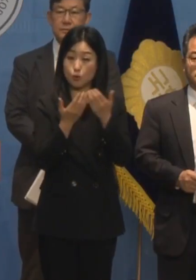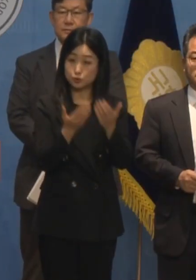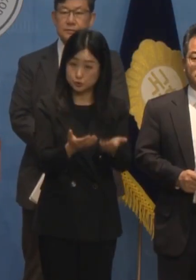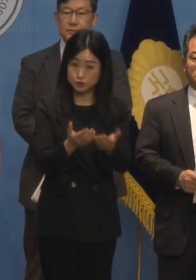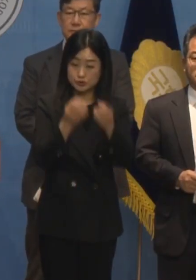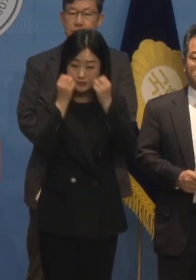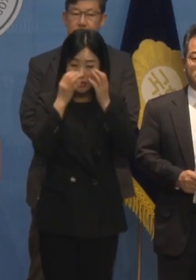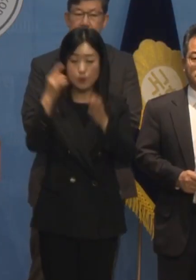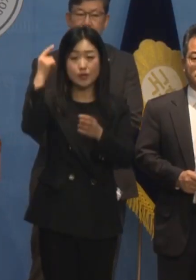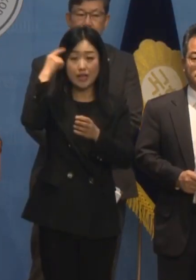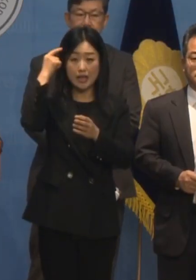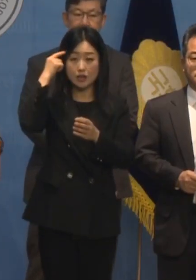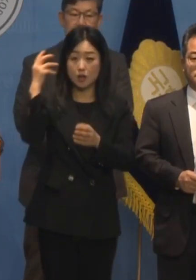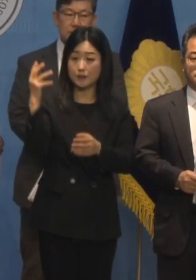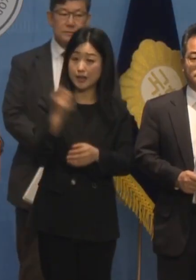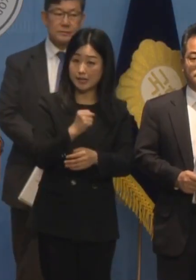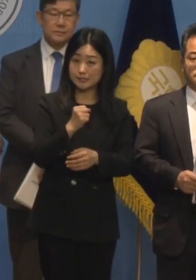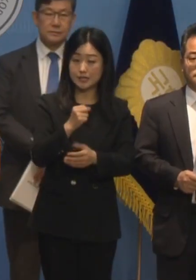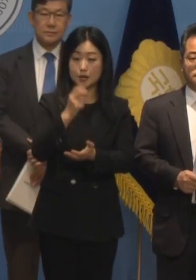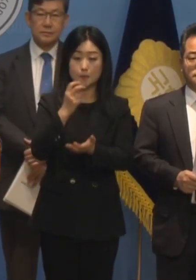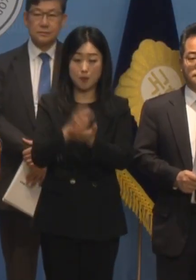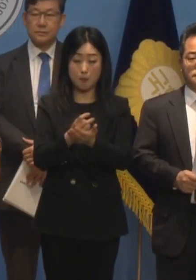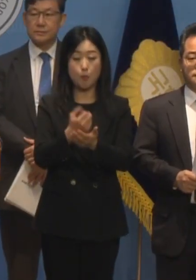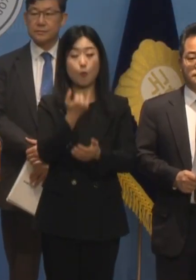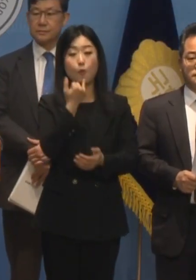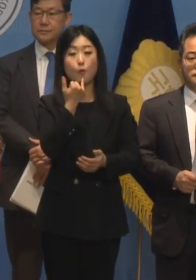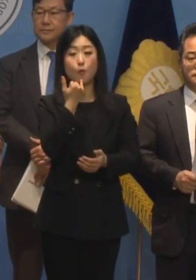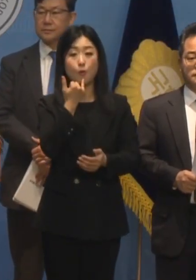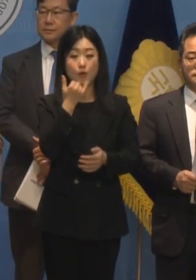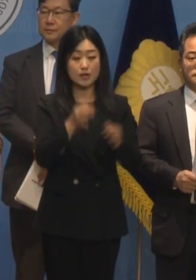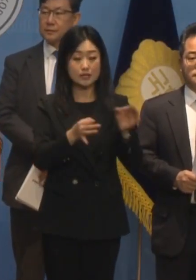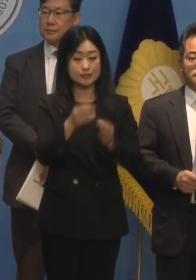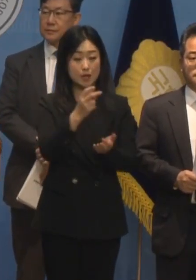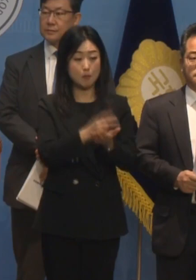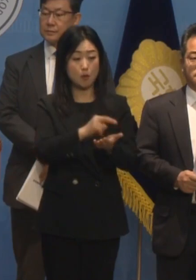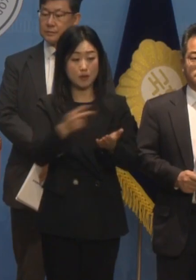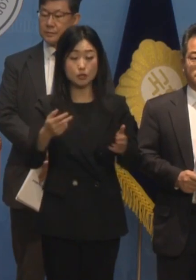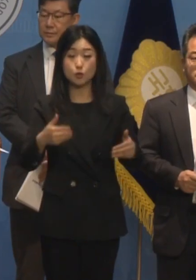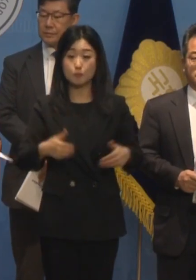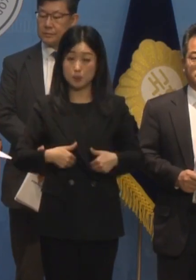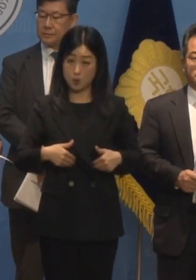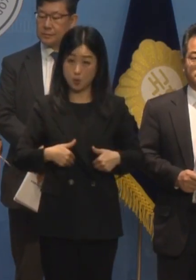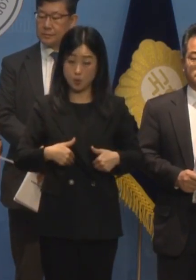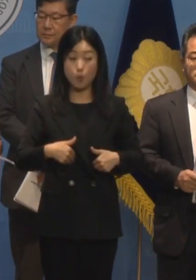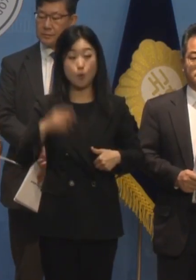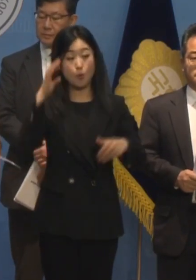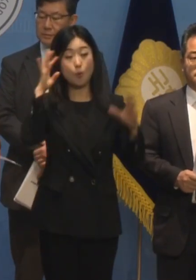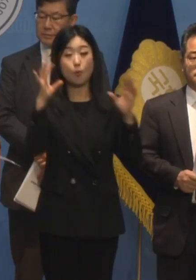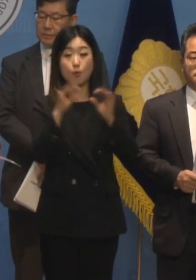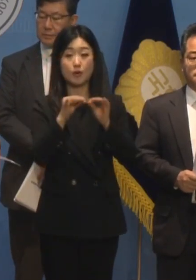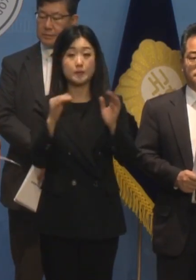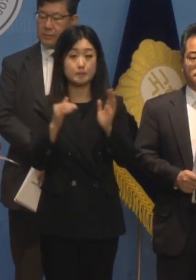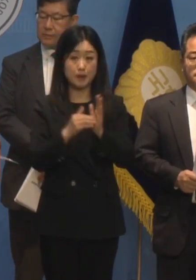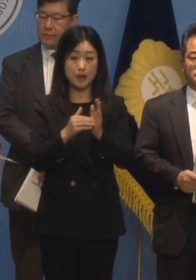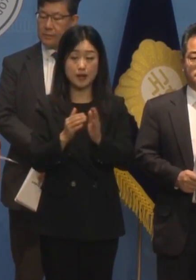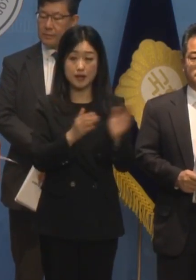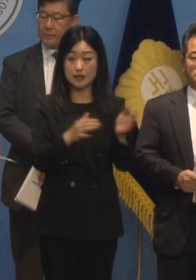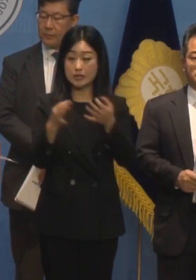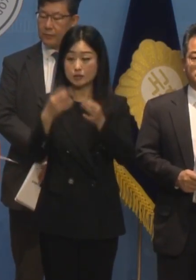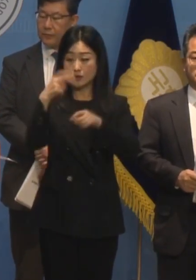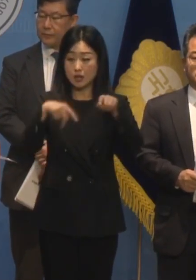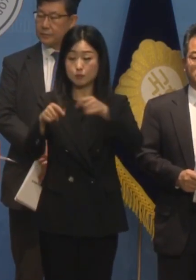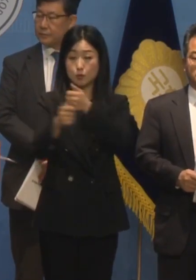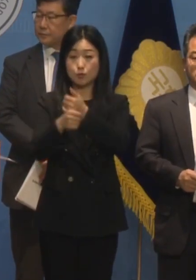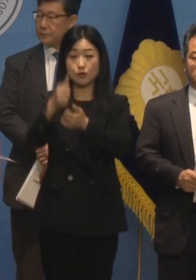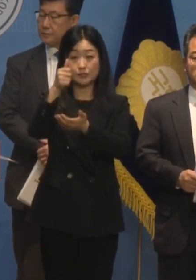새로운 개념을 도입한 획기적인 법안이라며 상법 개정의 필요성을 강조한 바 있습니다. 이복형